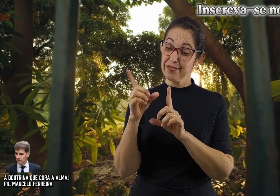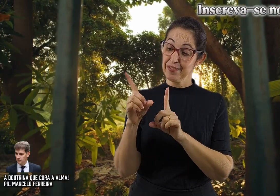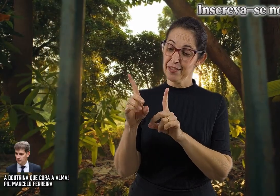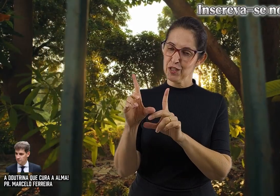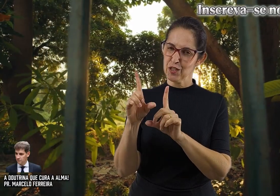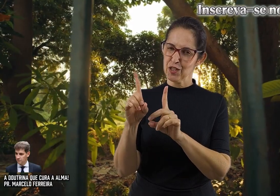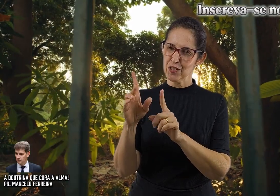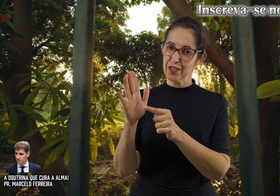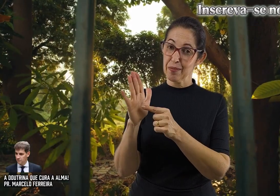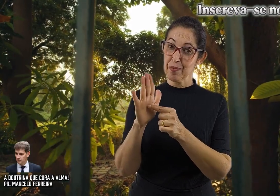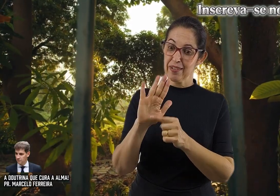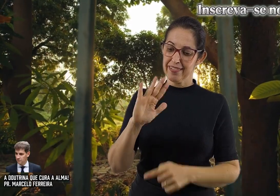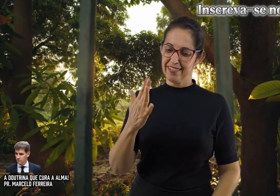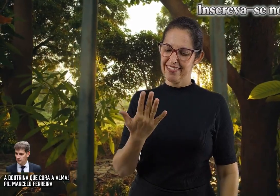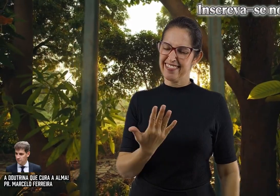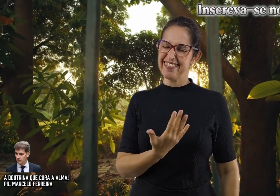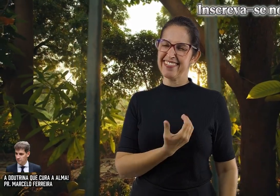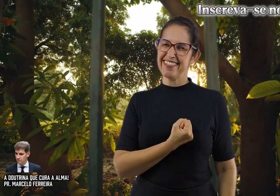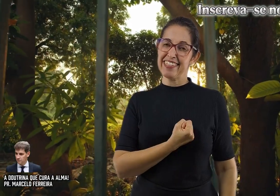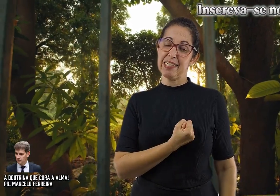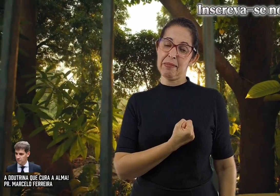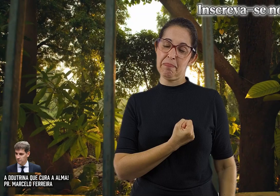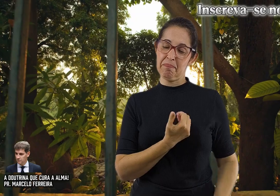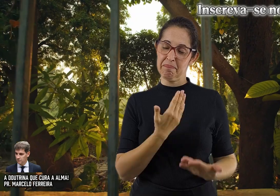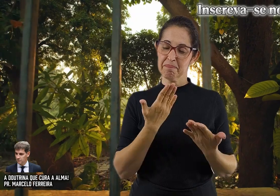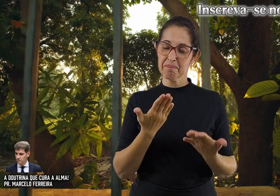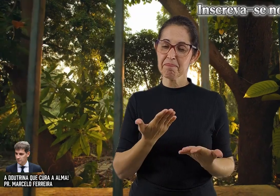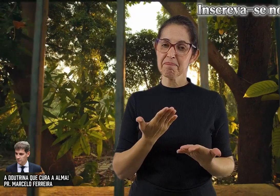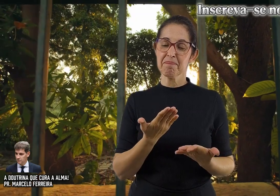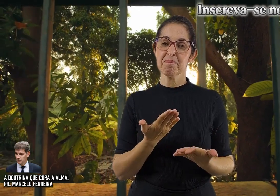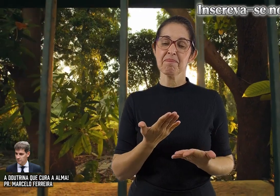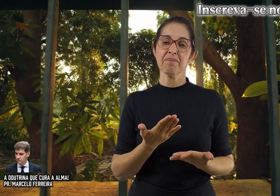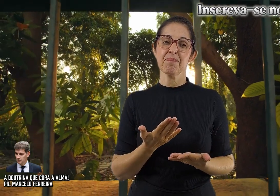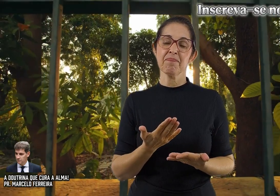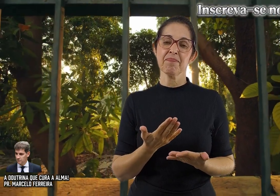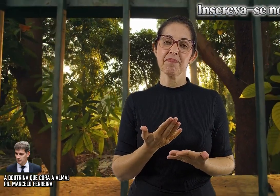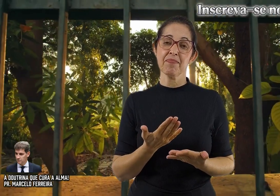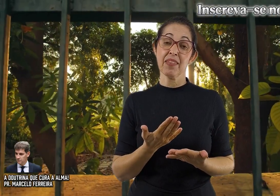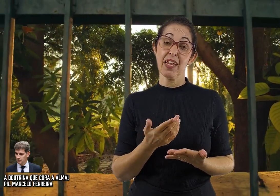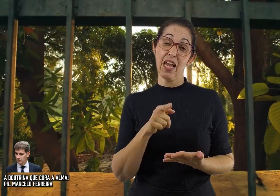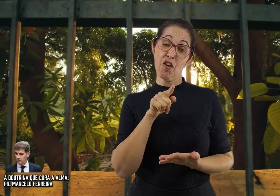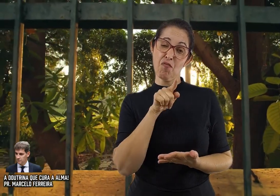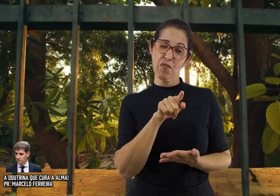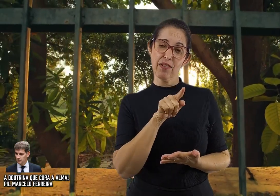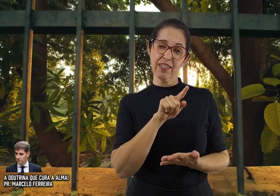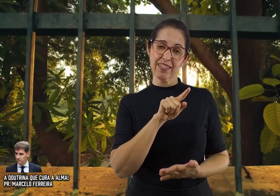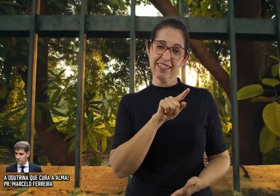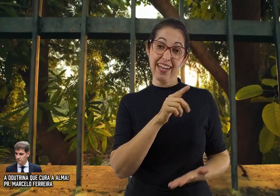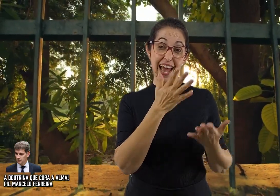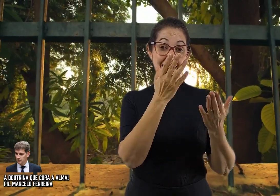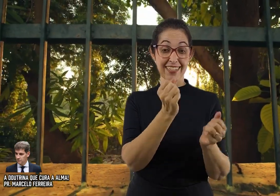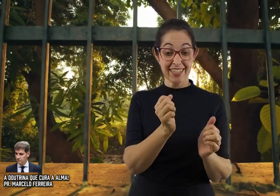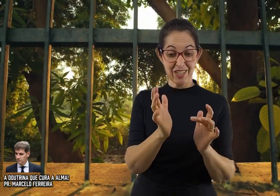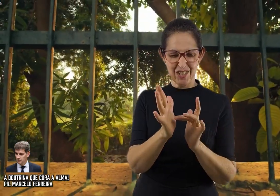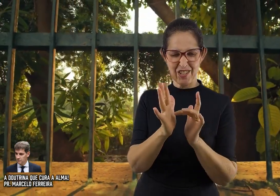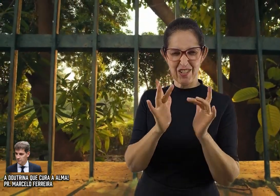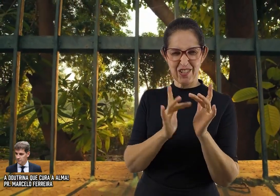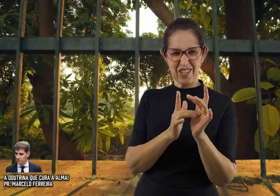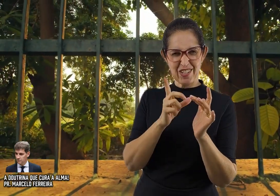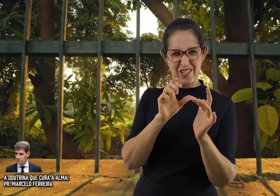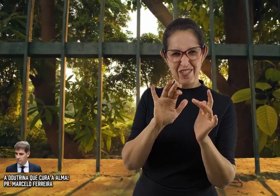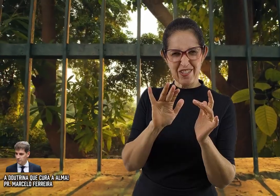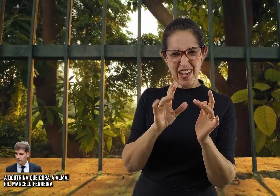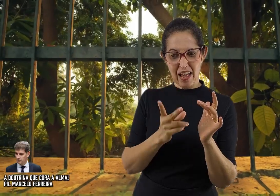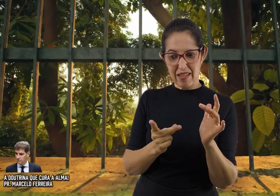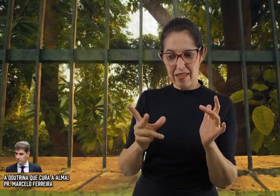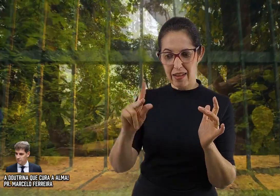maravilhosa. Então, se alguém vem falar assim, quer ver, olha, salvo uma vez, salvo para sempre,